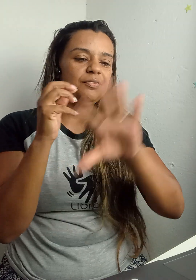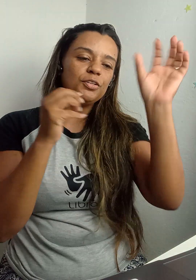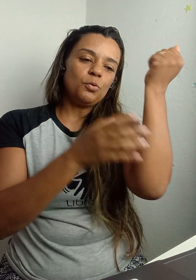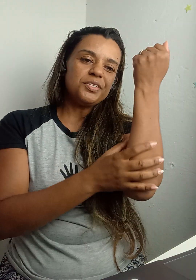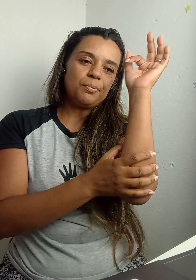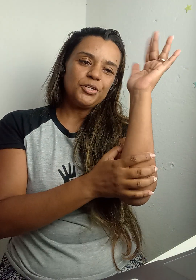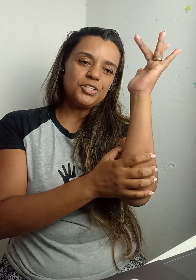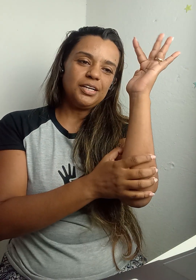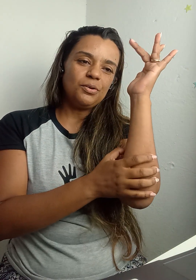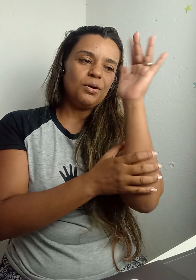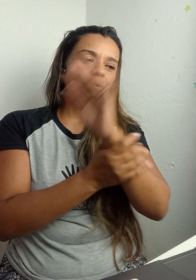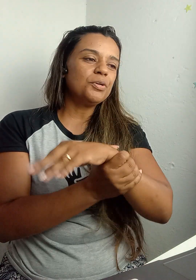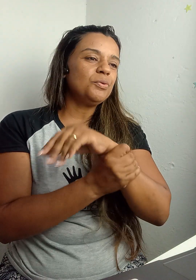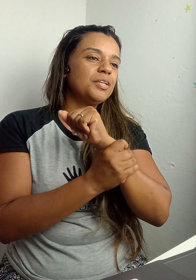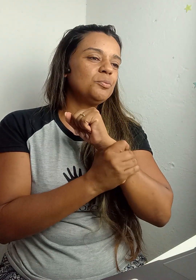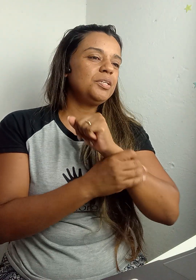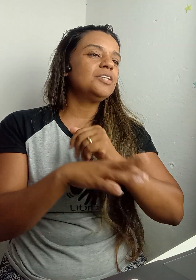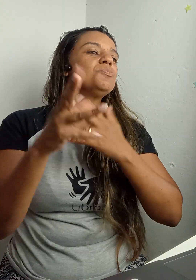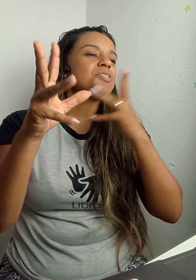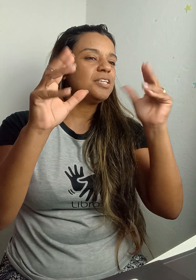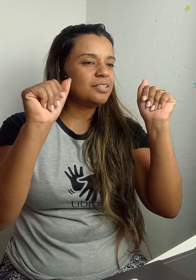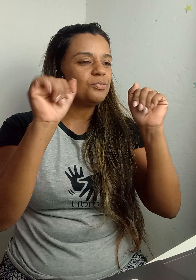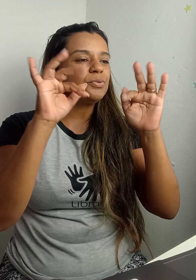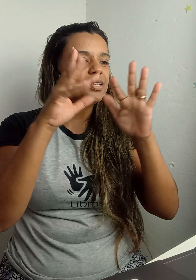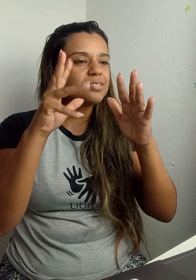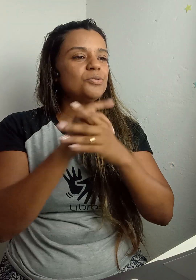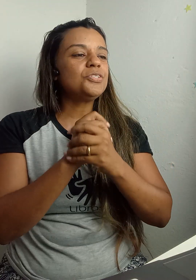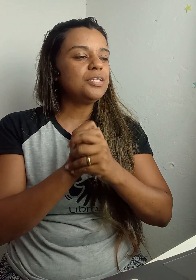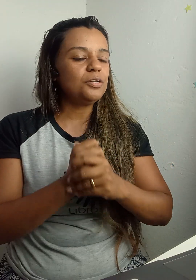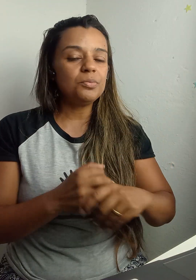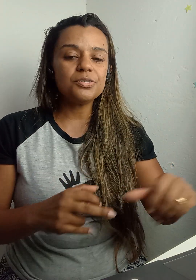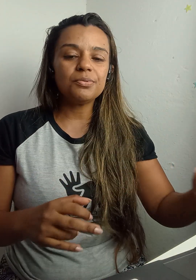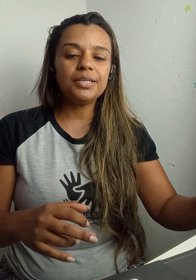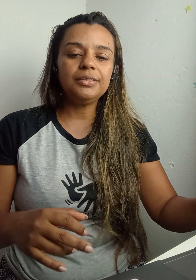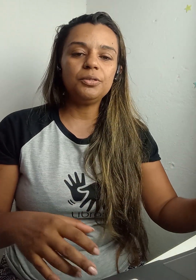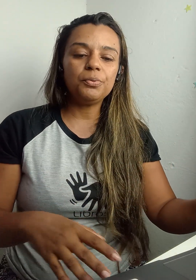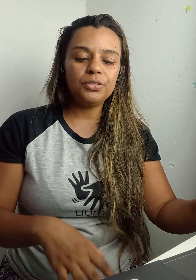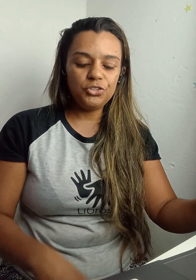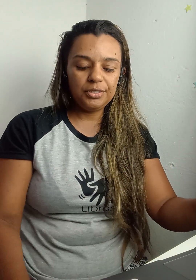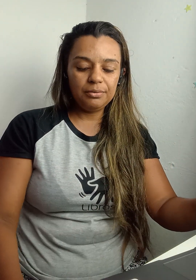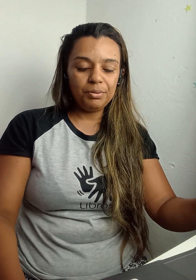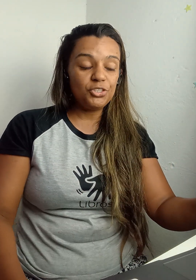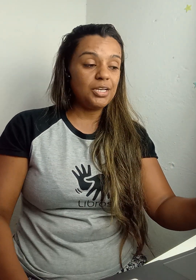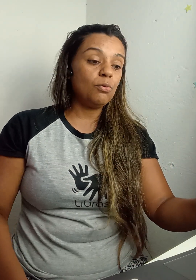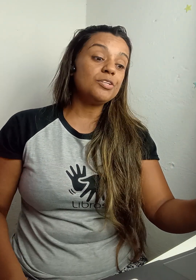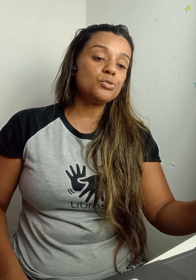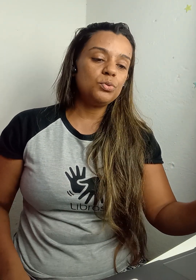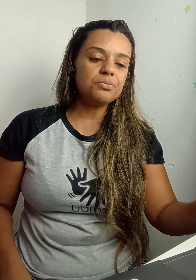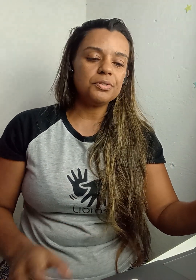que começar a praticar com a mão que não era dominante, mas tudo é questão de treino mesmo, tá? Então é importante praticar com as duas